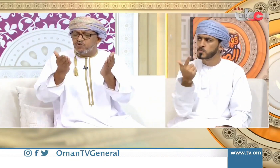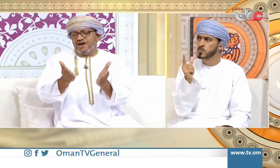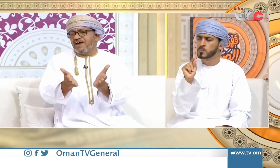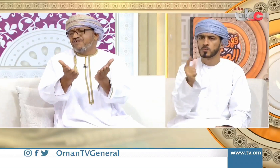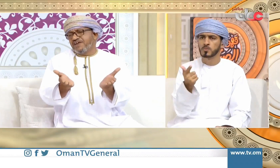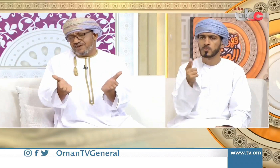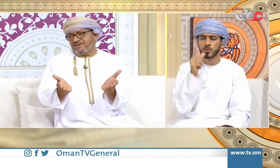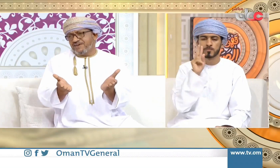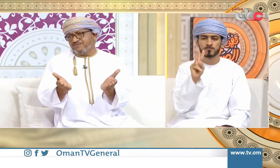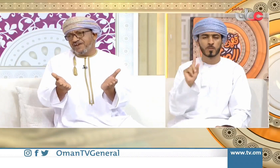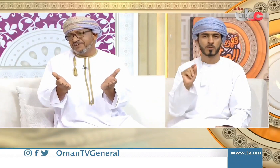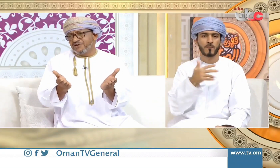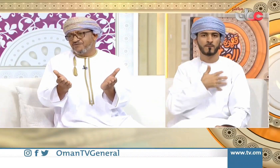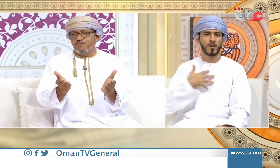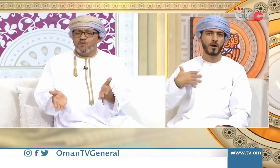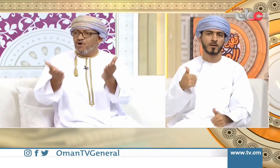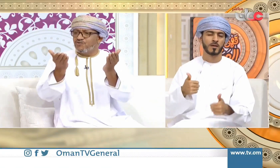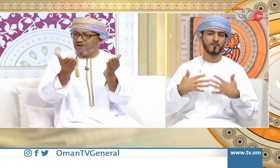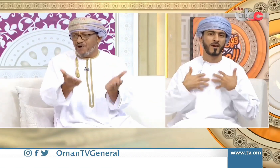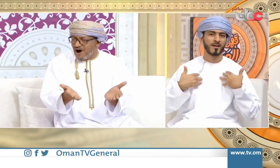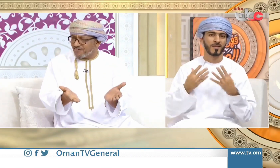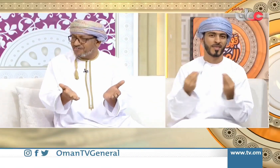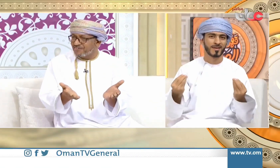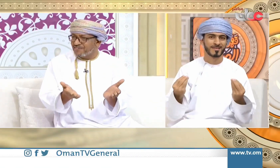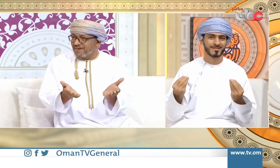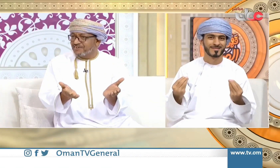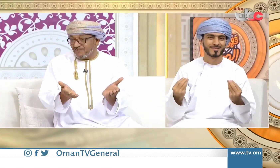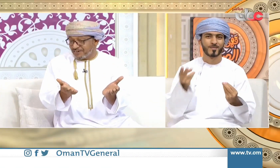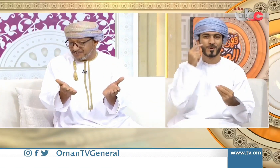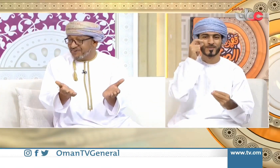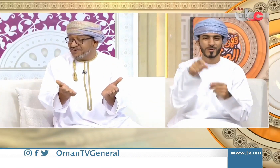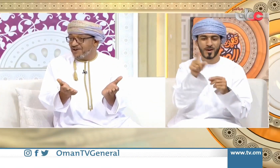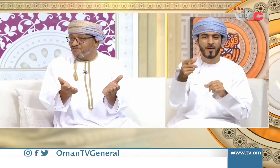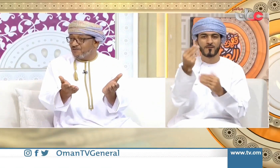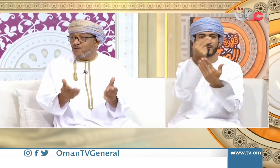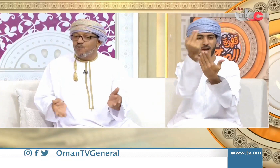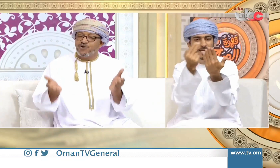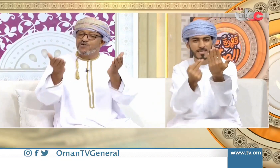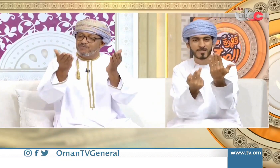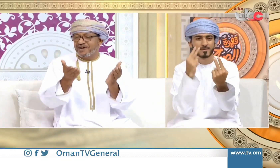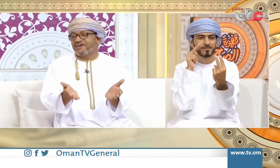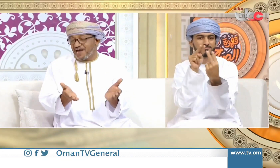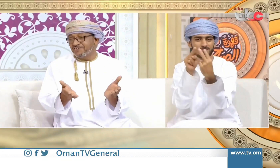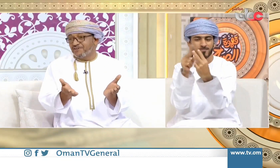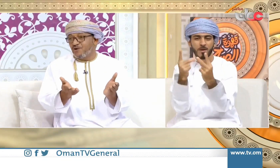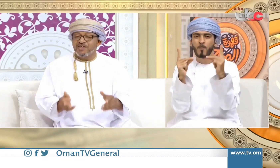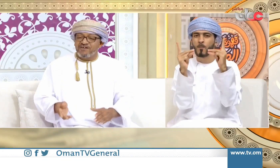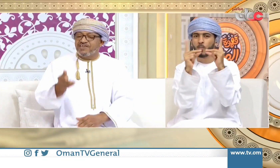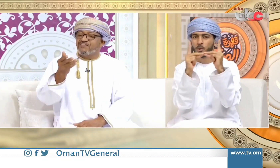إن يكون عند الفنان المشاهدين ويحضر المعارض التشكيلي ويحضر